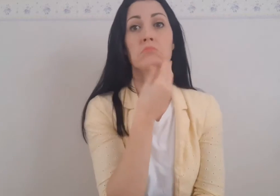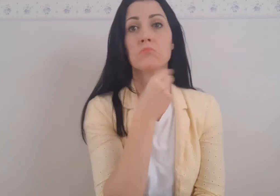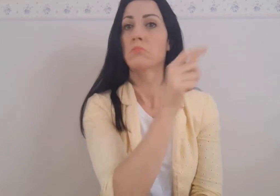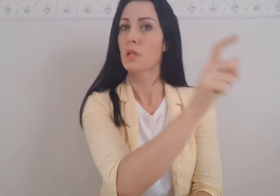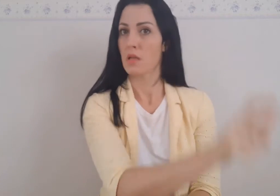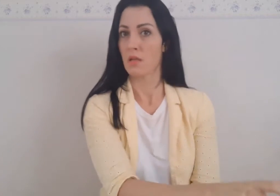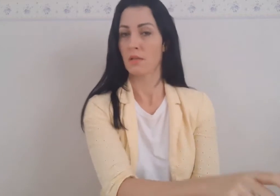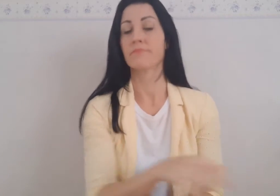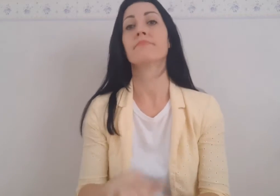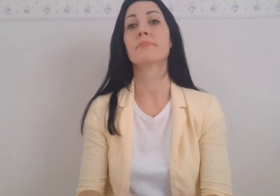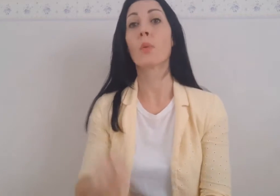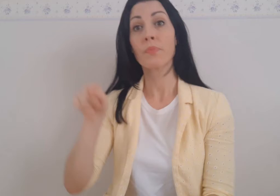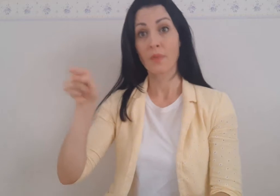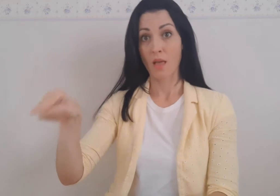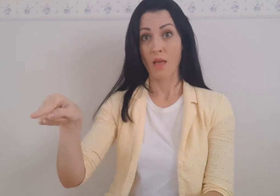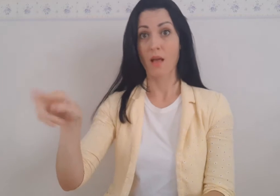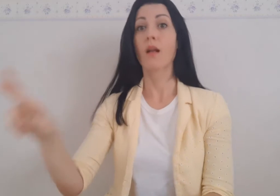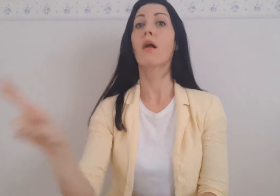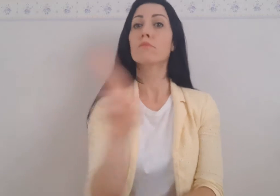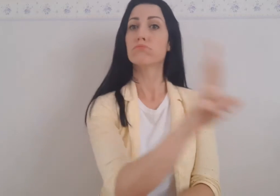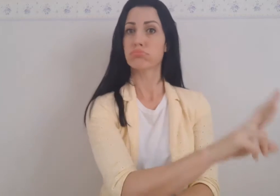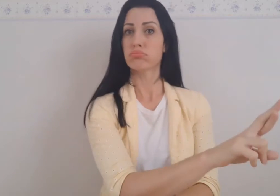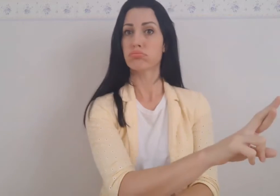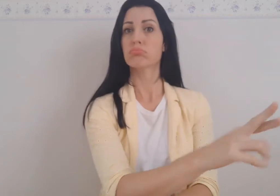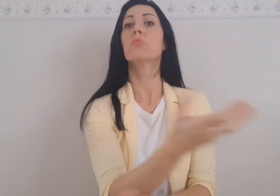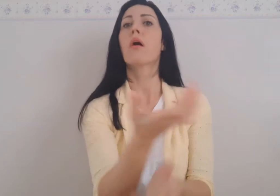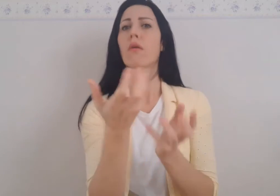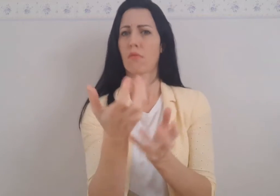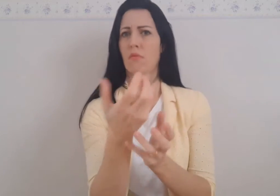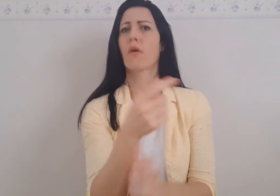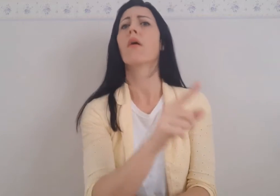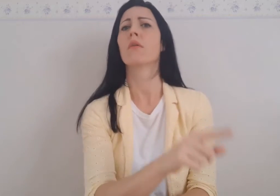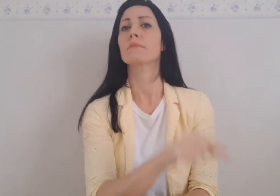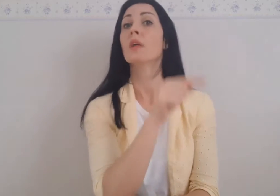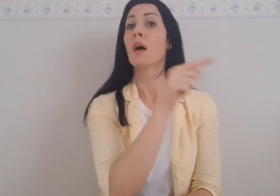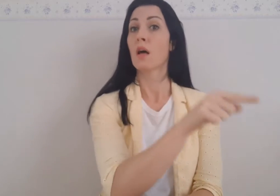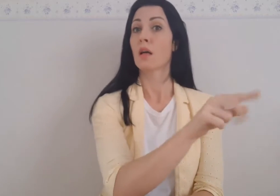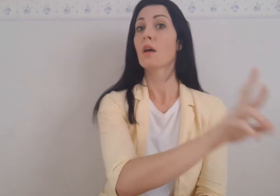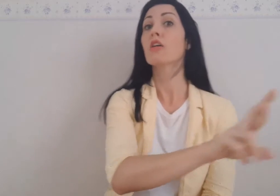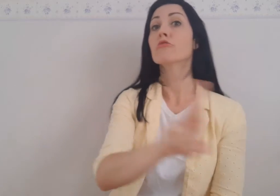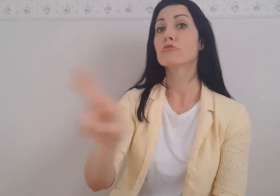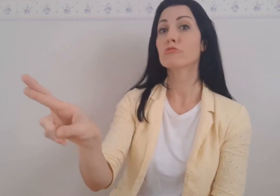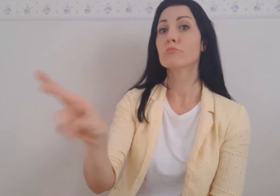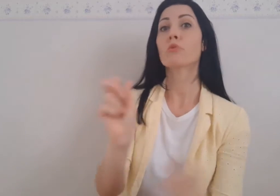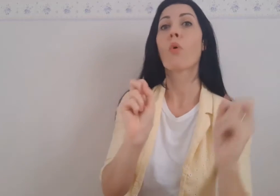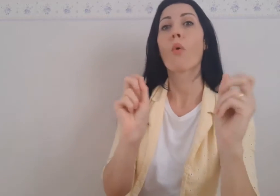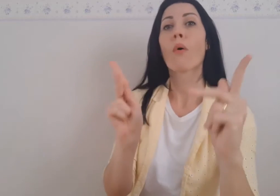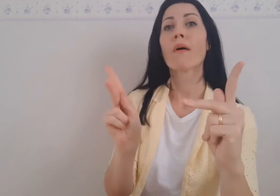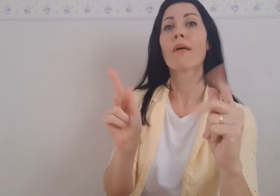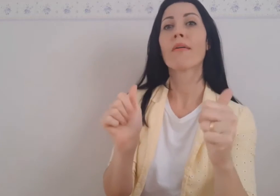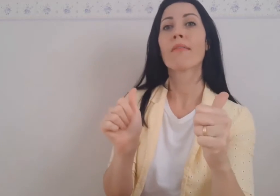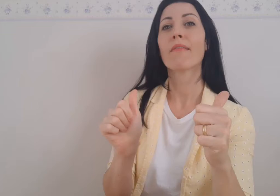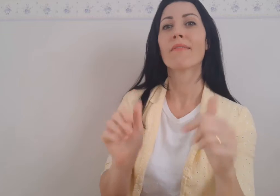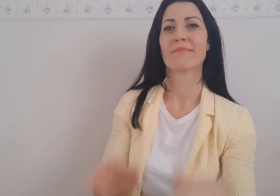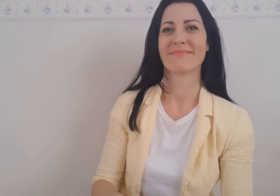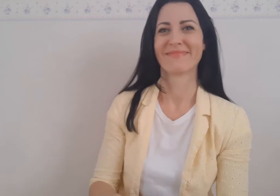Aqui, ele. Ela responde para ele que ela quer. Ele responde para ela,